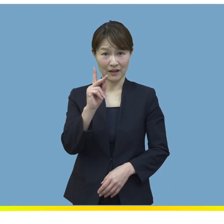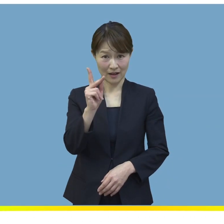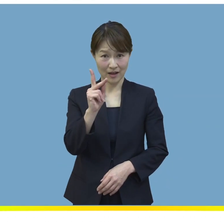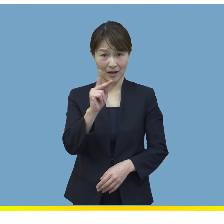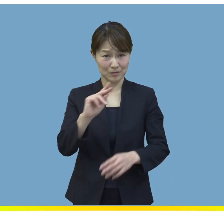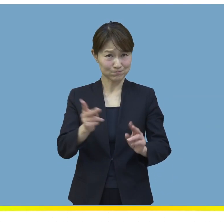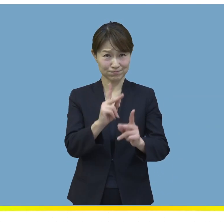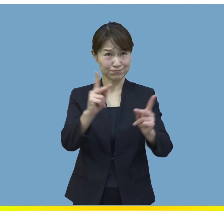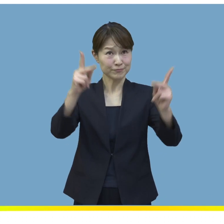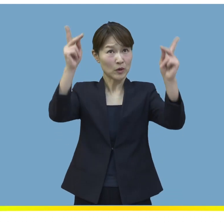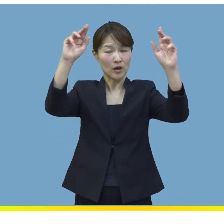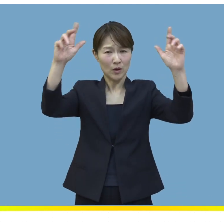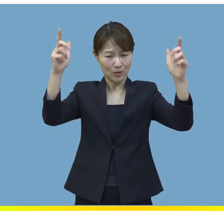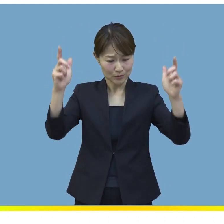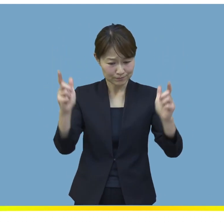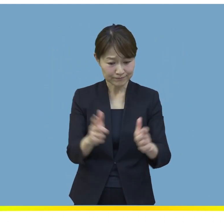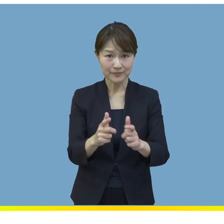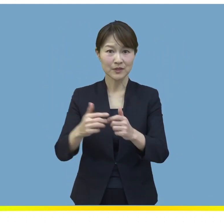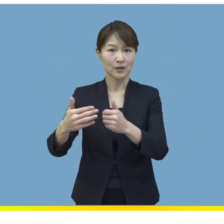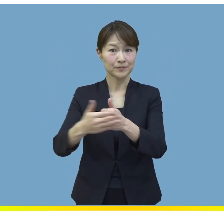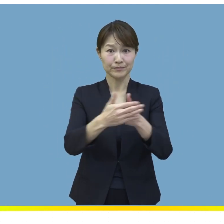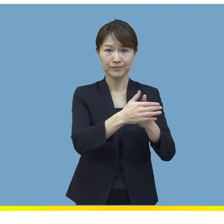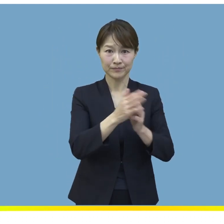蚊の発生を防ぎましょう